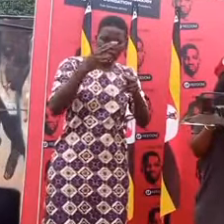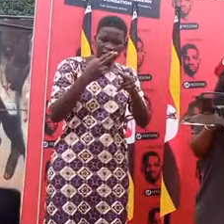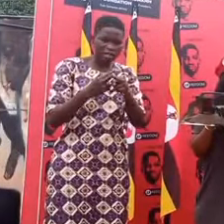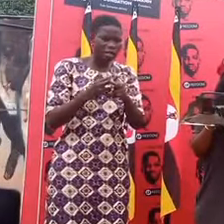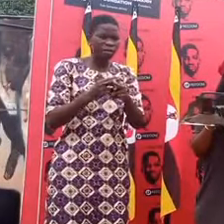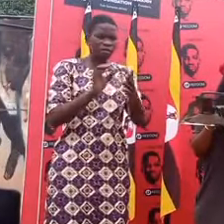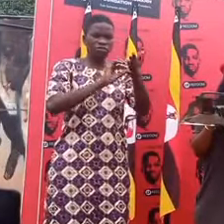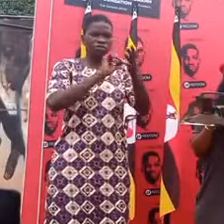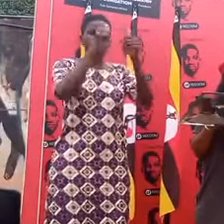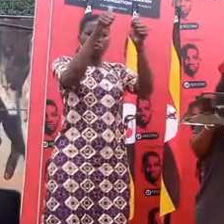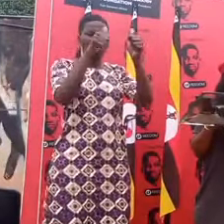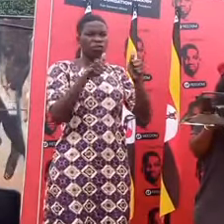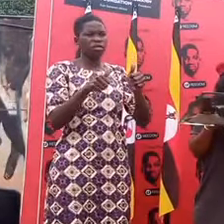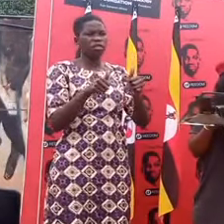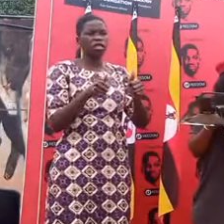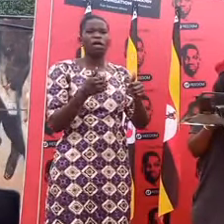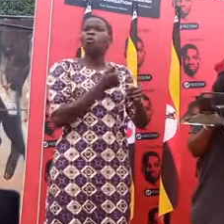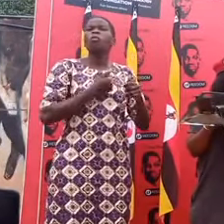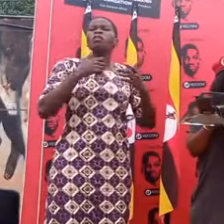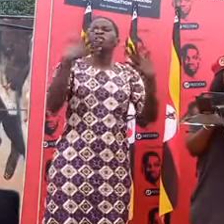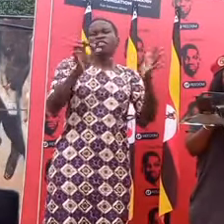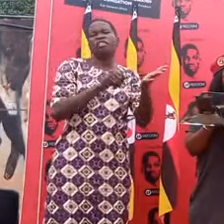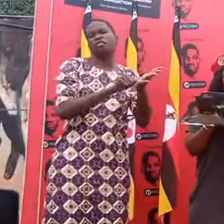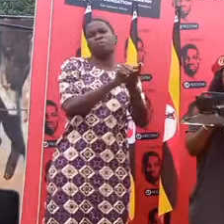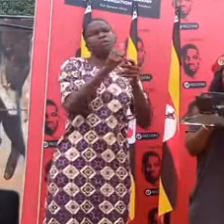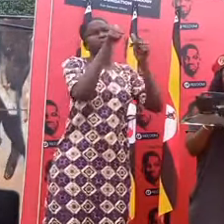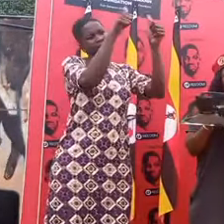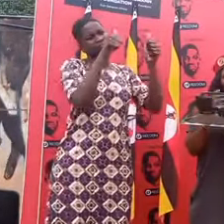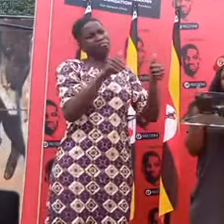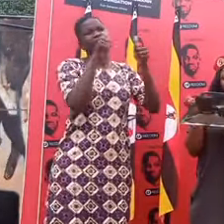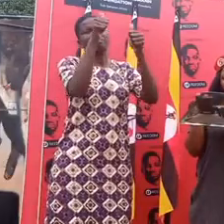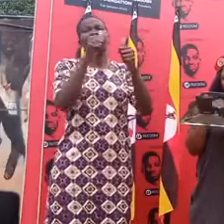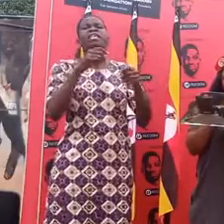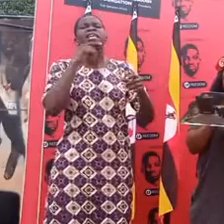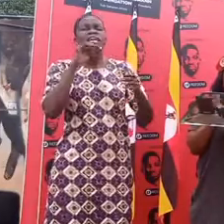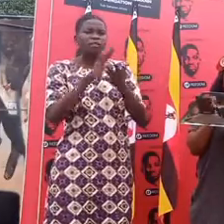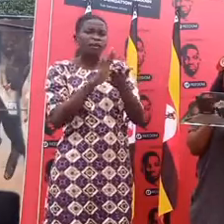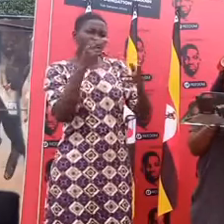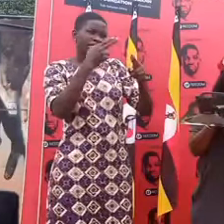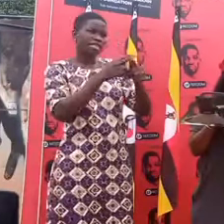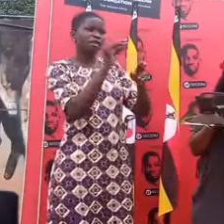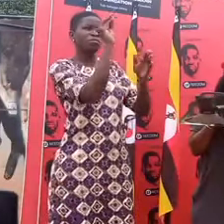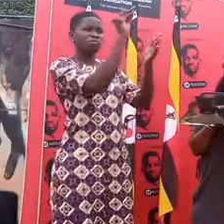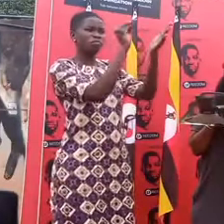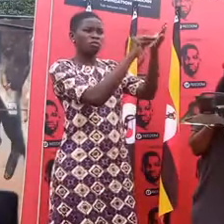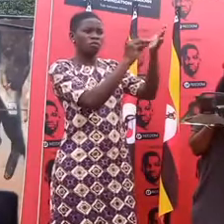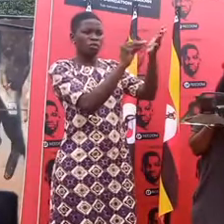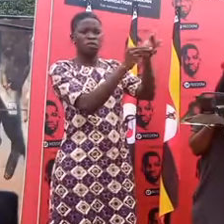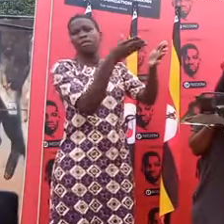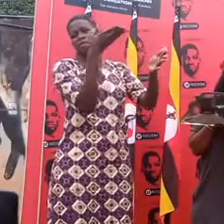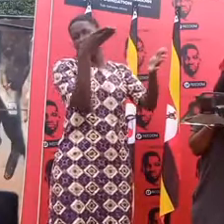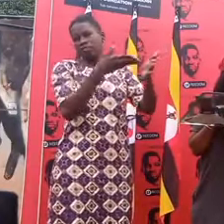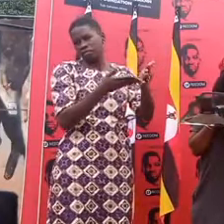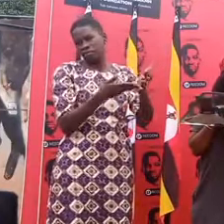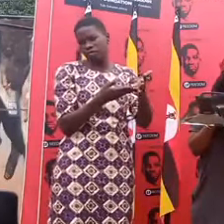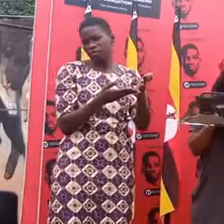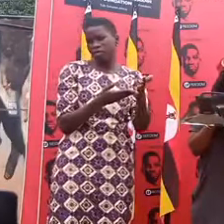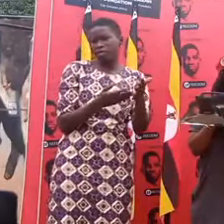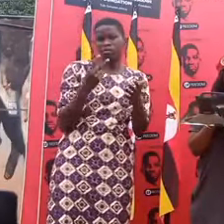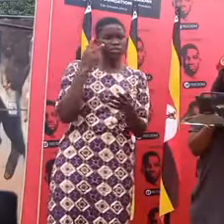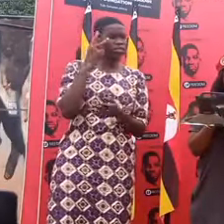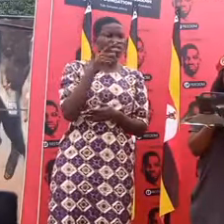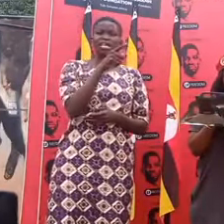kwa yali ya already ya kuisa da postas ilange amanyitu wakua antibaitu bawe kananga kona bawe nchukura